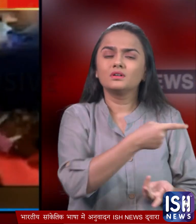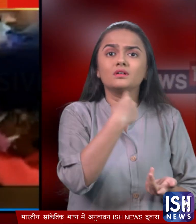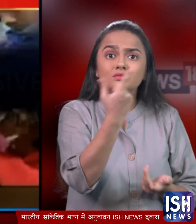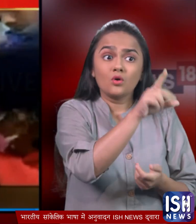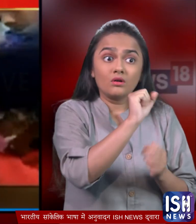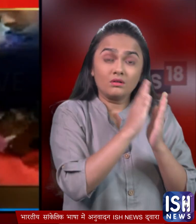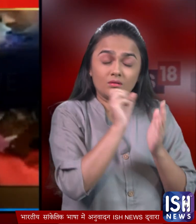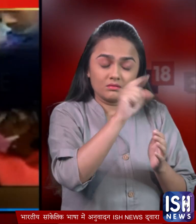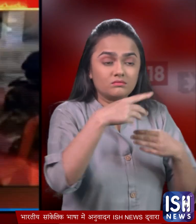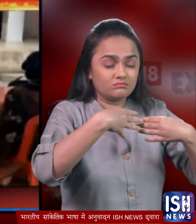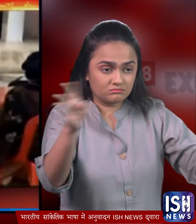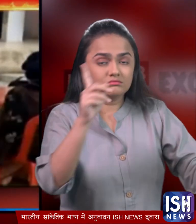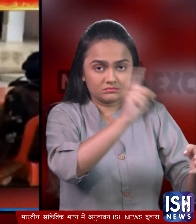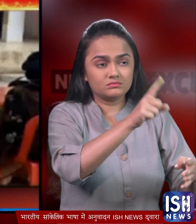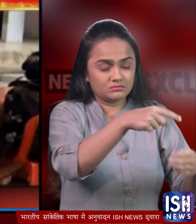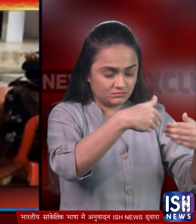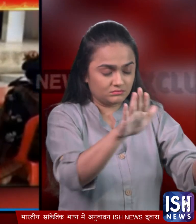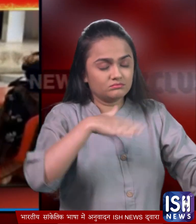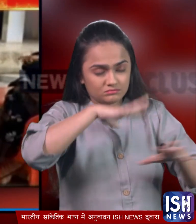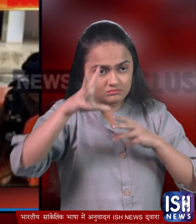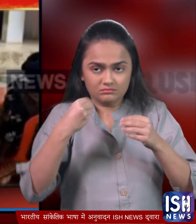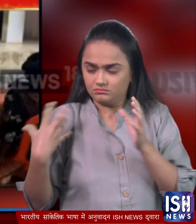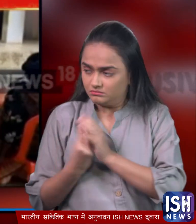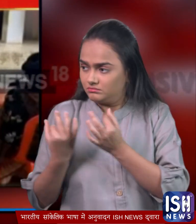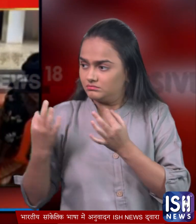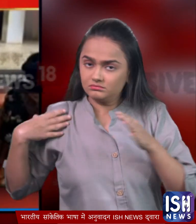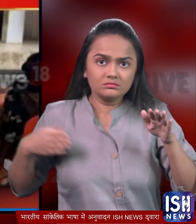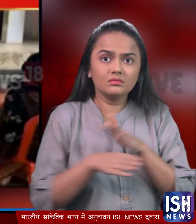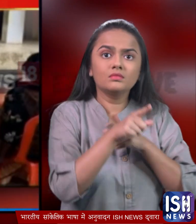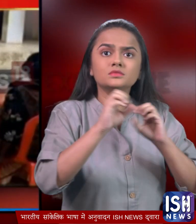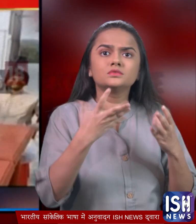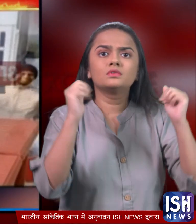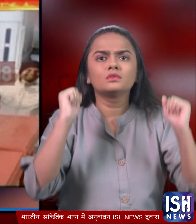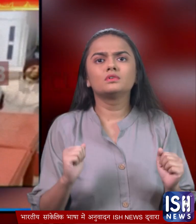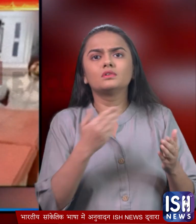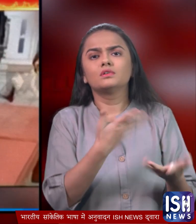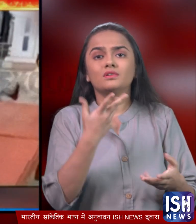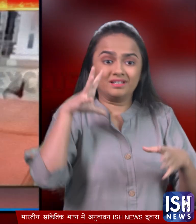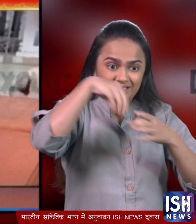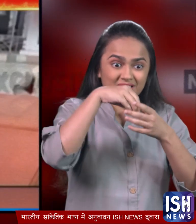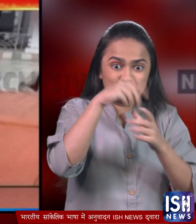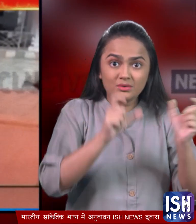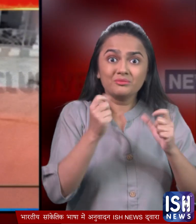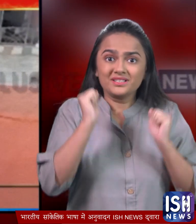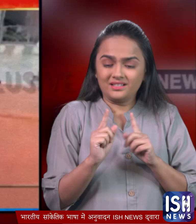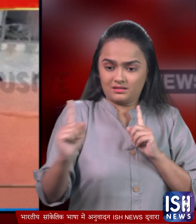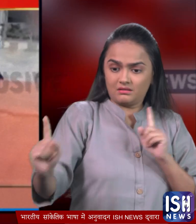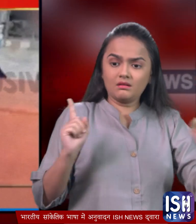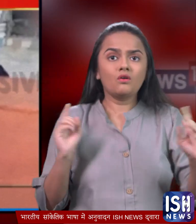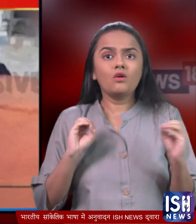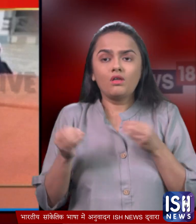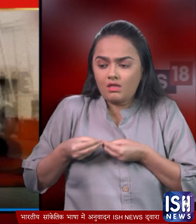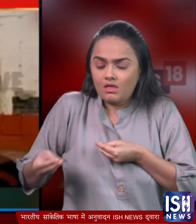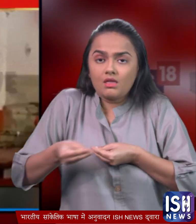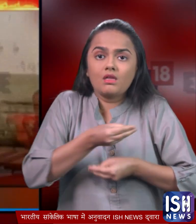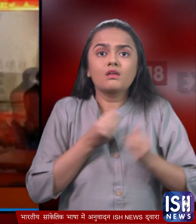बताया गया कि उन्होंने खुद मंदिर का गेट खुलवाया और मंदिर में दाखिल हुई। इसके बाद उन्होंने वहीं बैठक शुरू कर दी। इस बैठक में शामिल लोगों ने एक दूसरे से दूरी